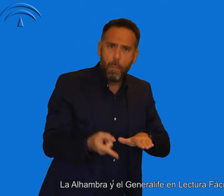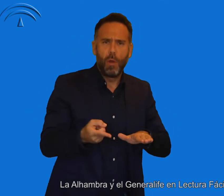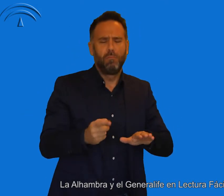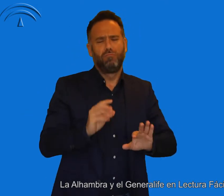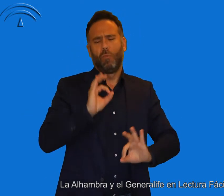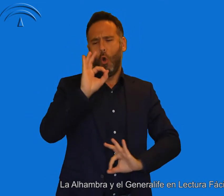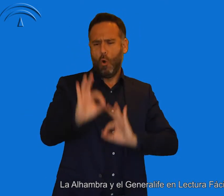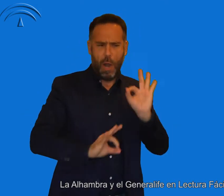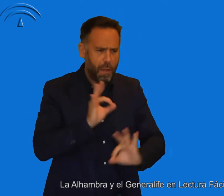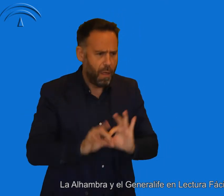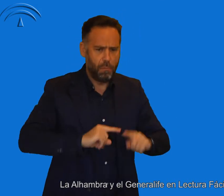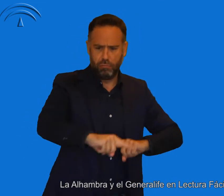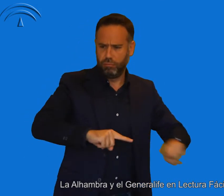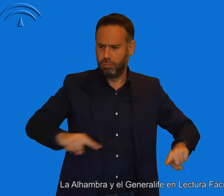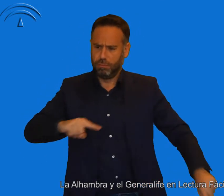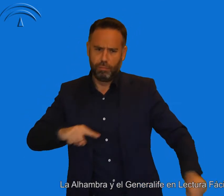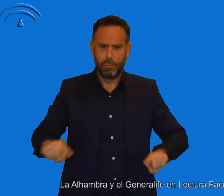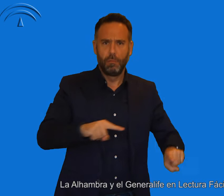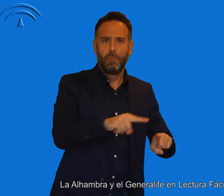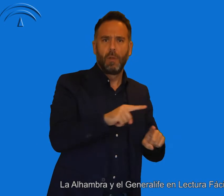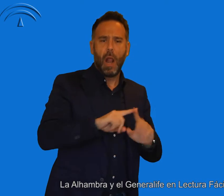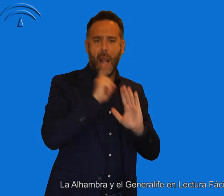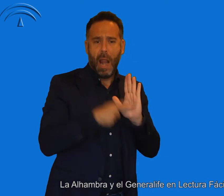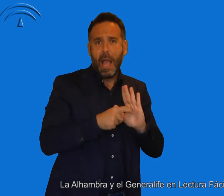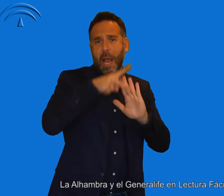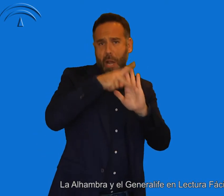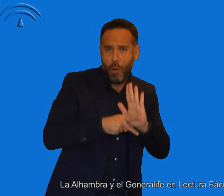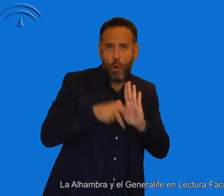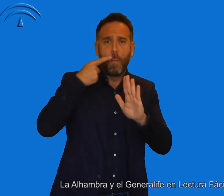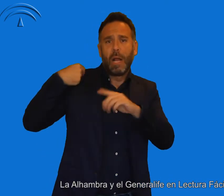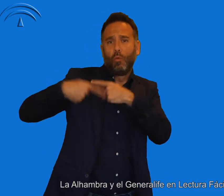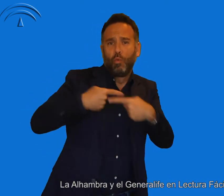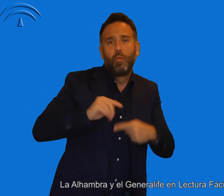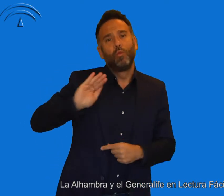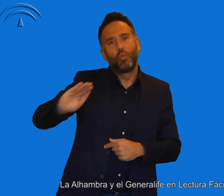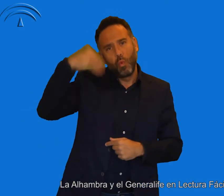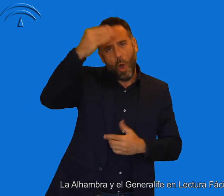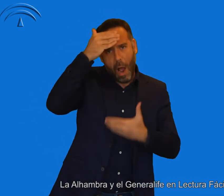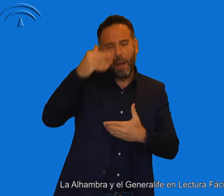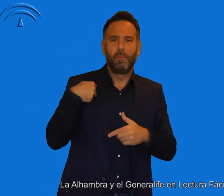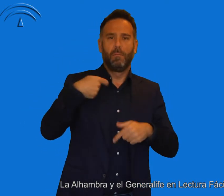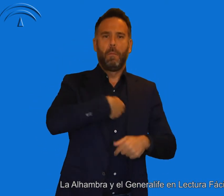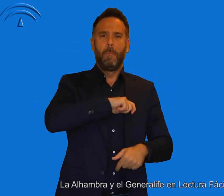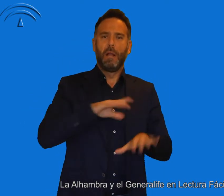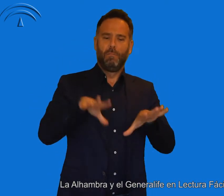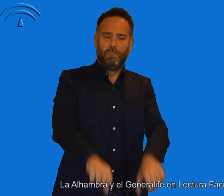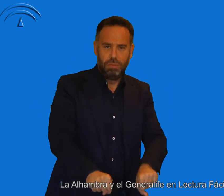Después organizaron la vida de toda la población según sus leyes y costumbres.